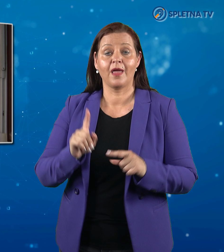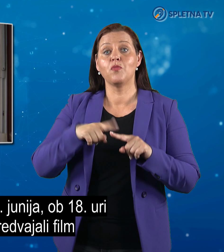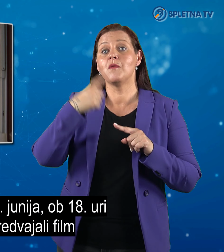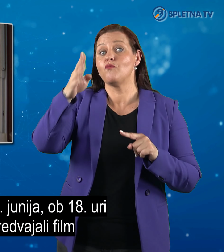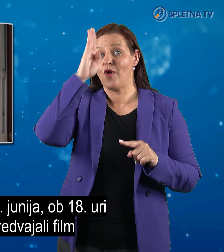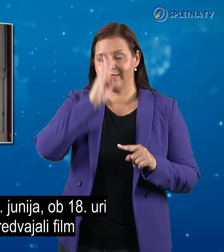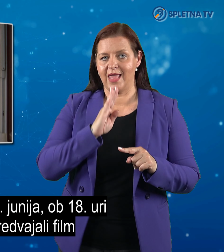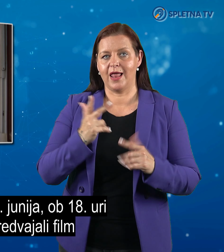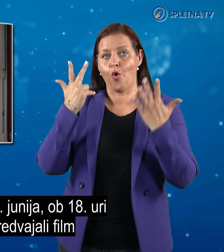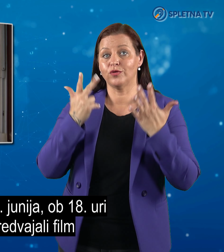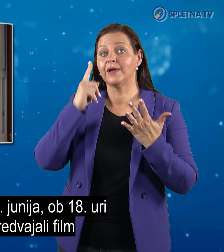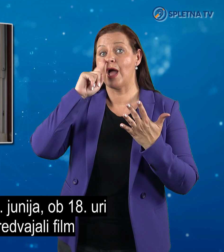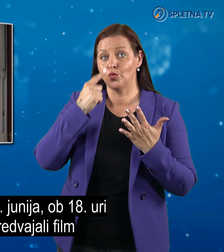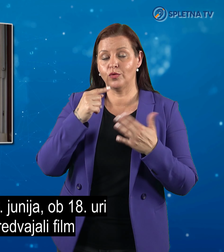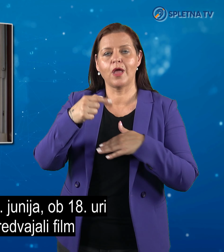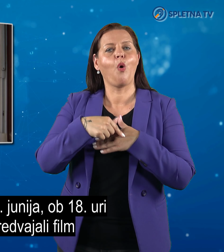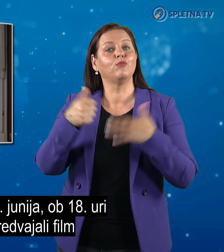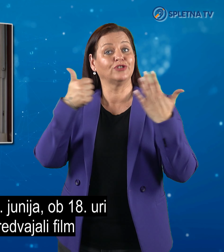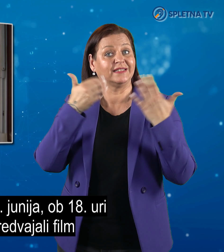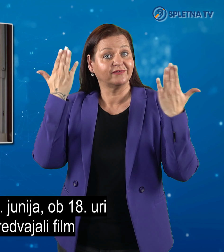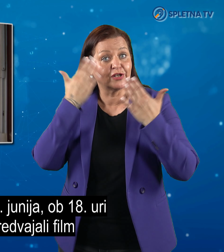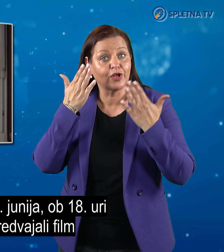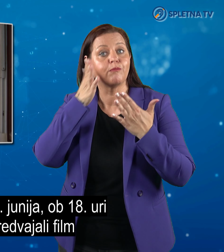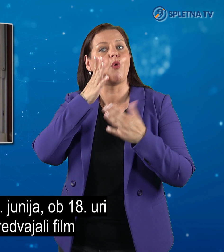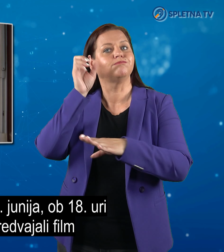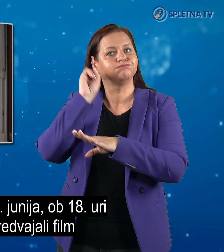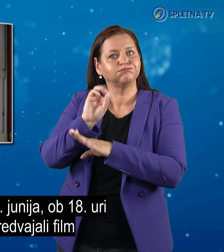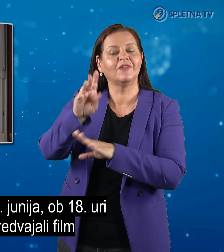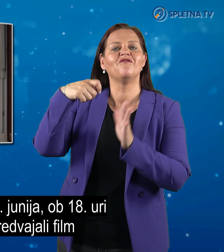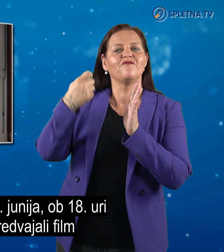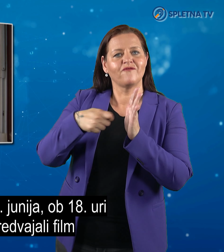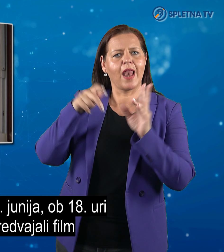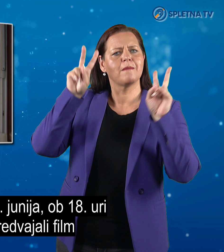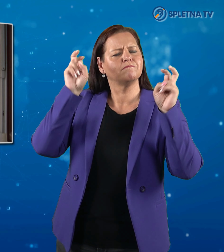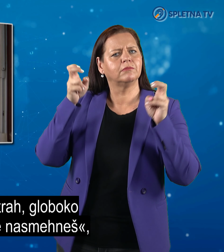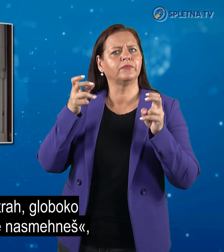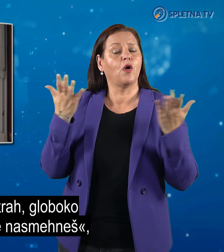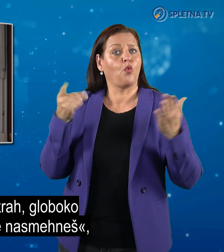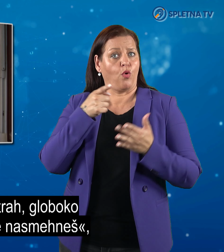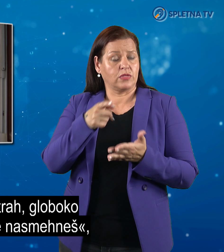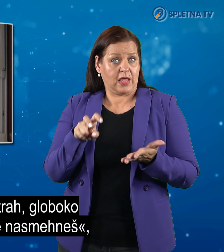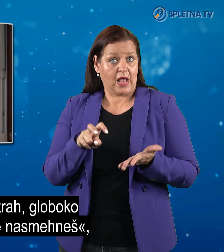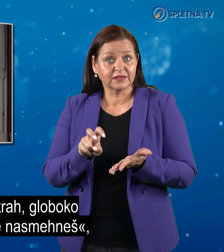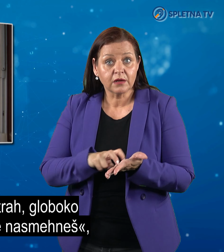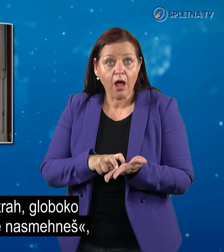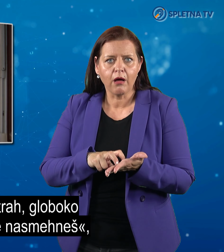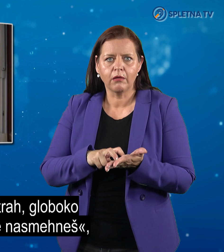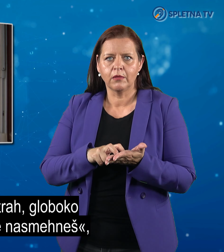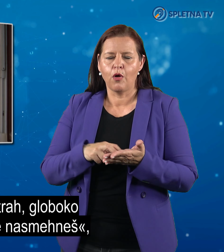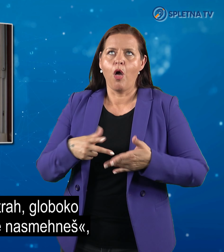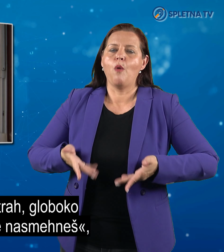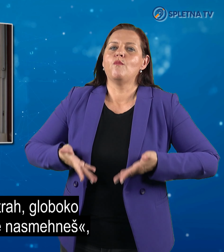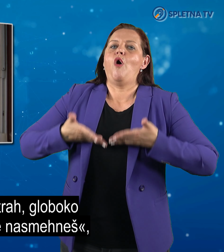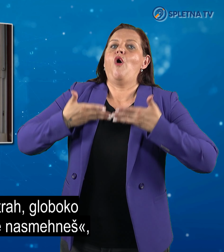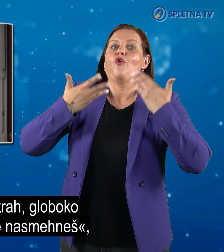V ponedeljek 8. junija ob 18. uri pa bodo predvajali film Ko te je strah, globoko vdihneš in